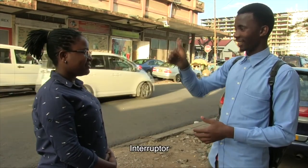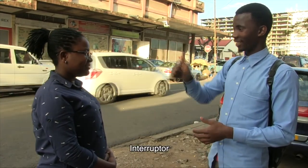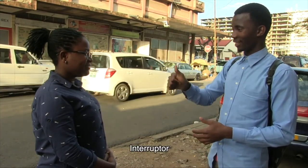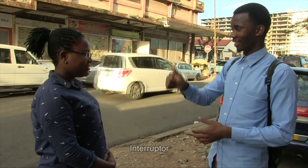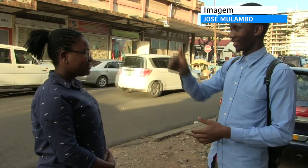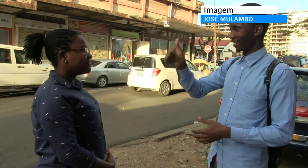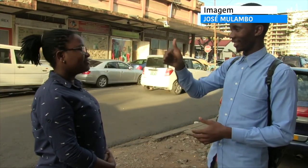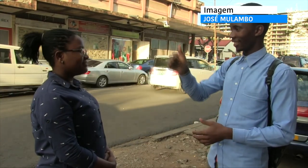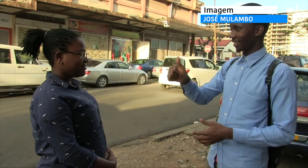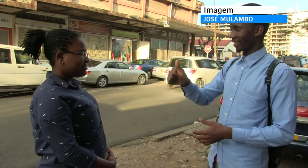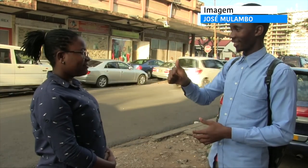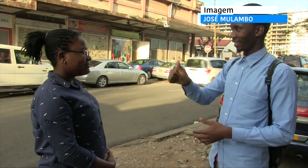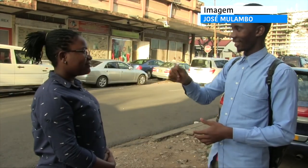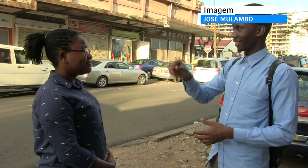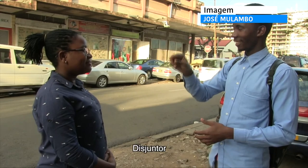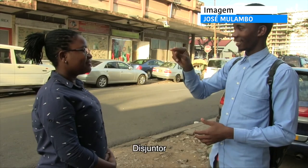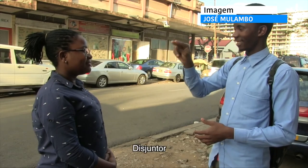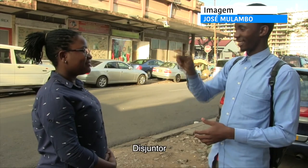Disjuntor, interruptor,